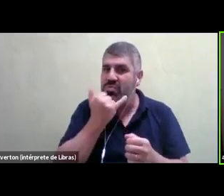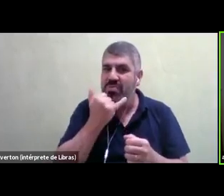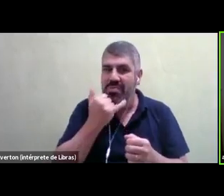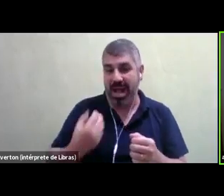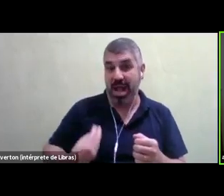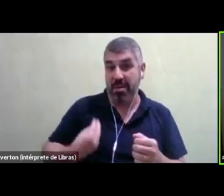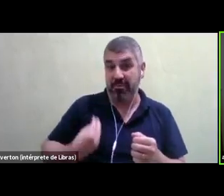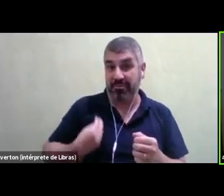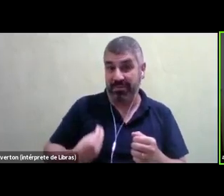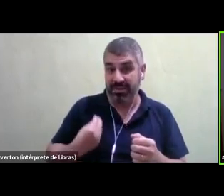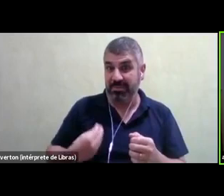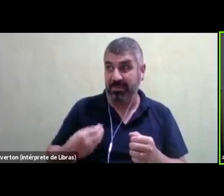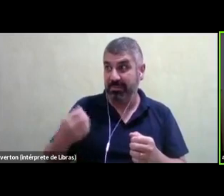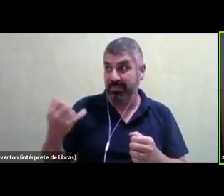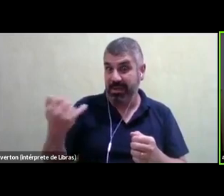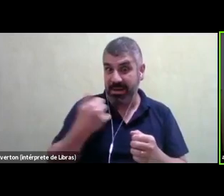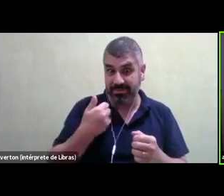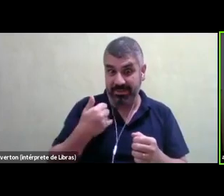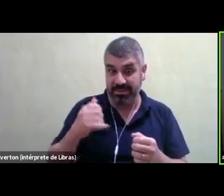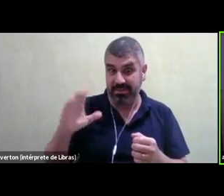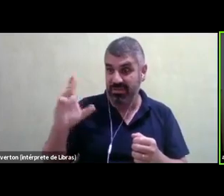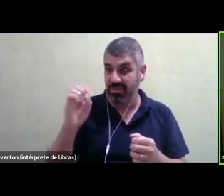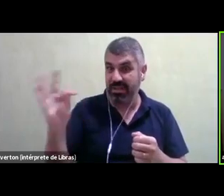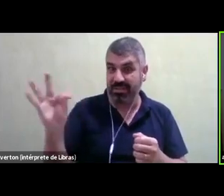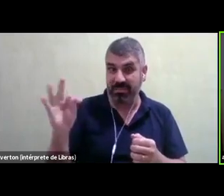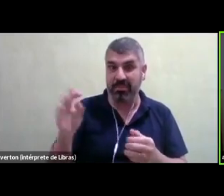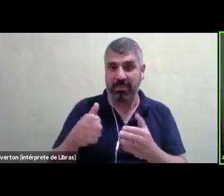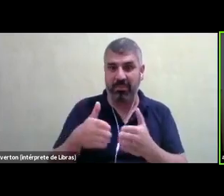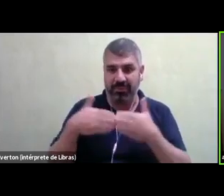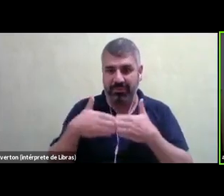tem dessas. Alguém escreve aqui no chat para mim.